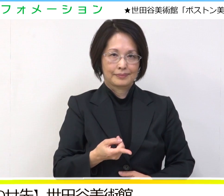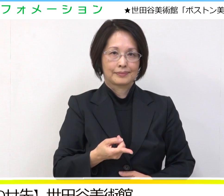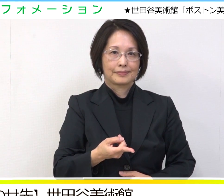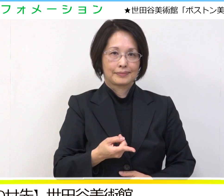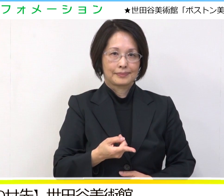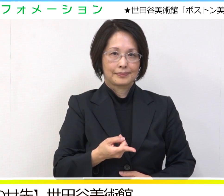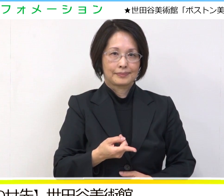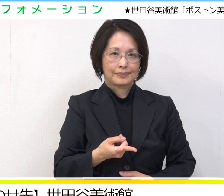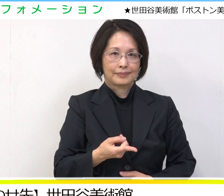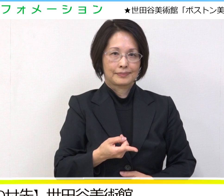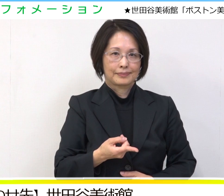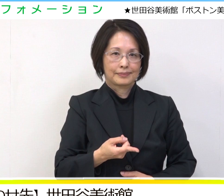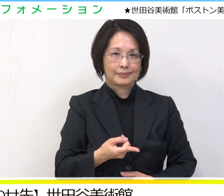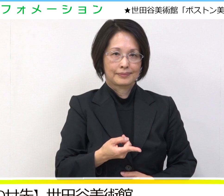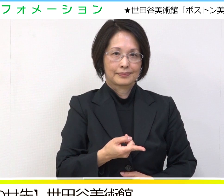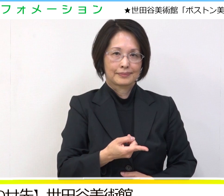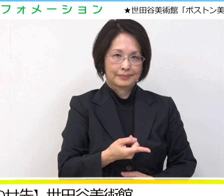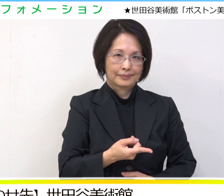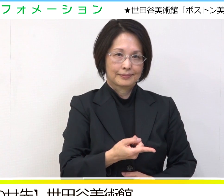3415